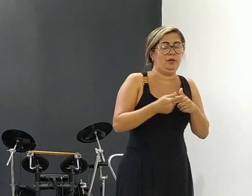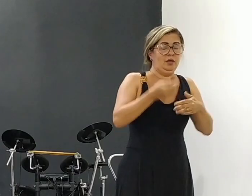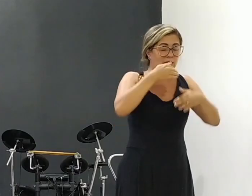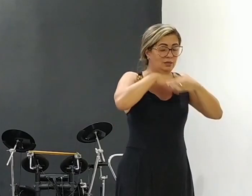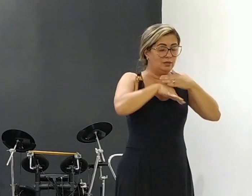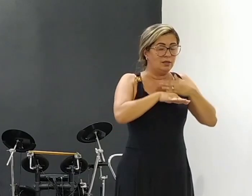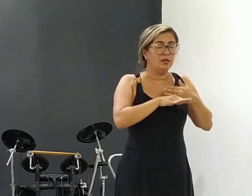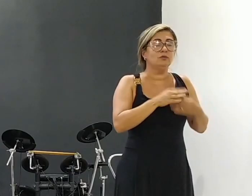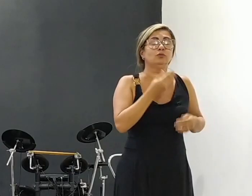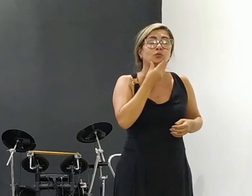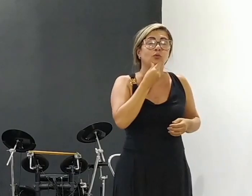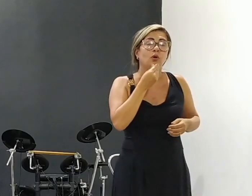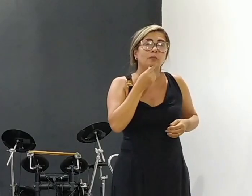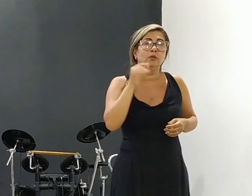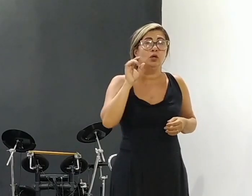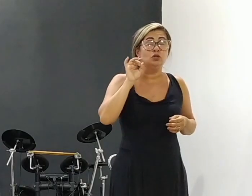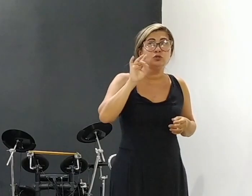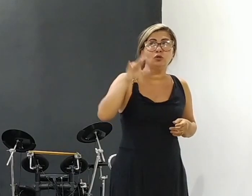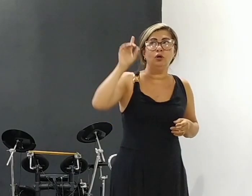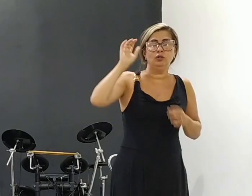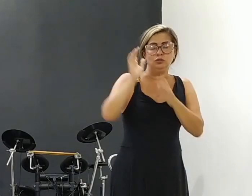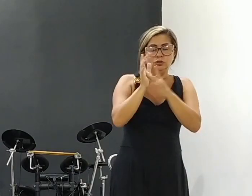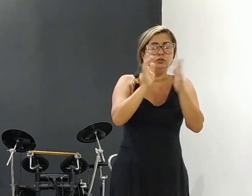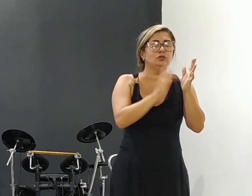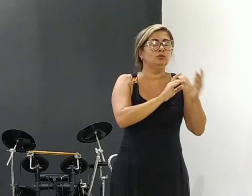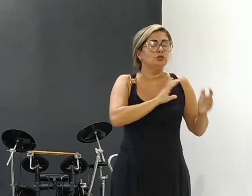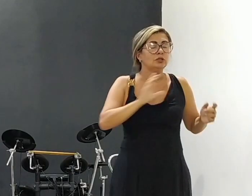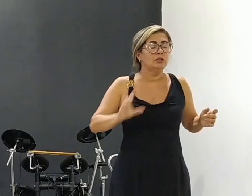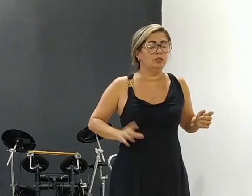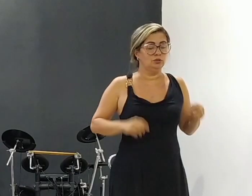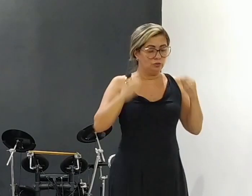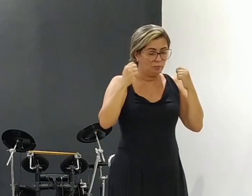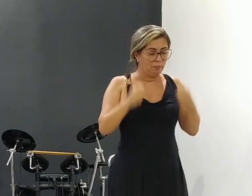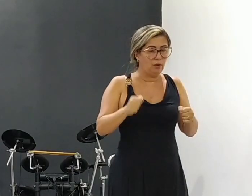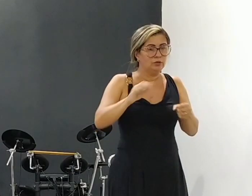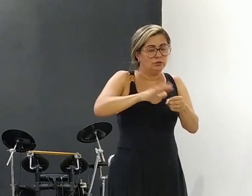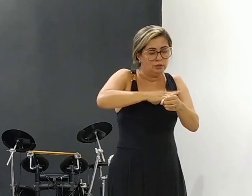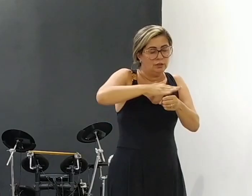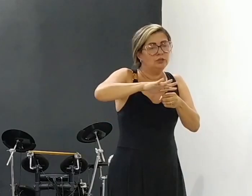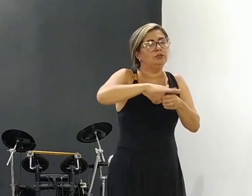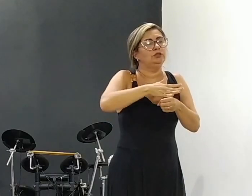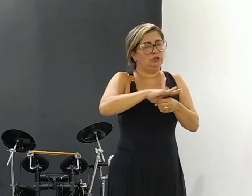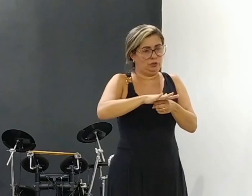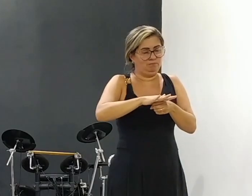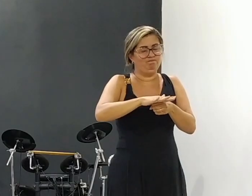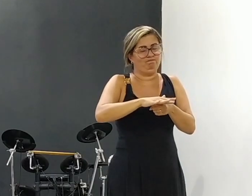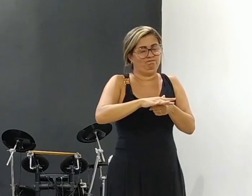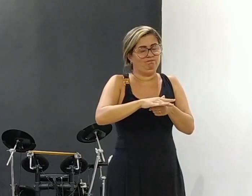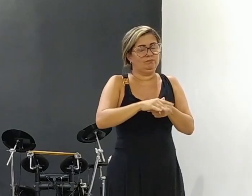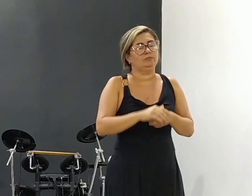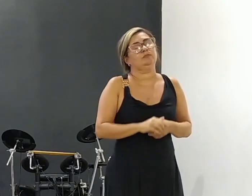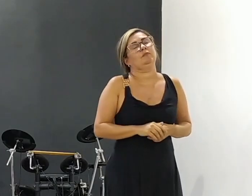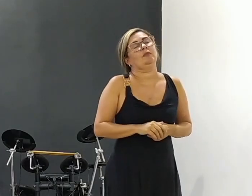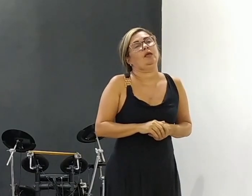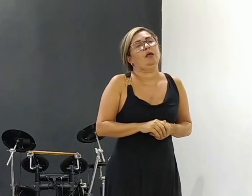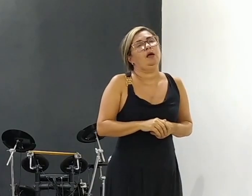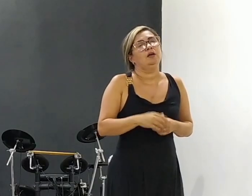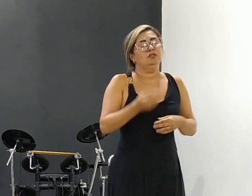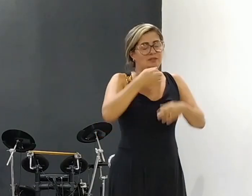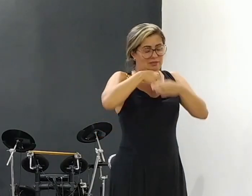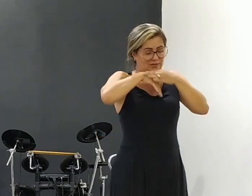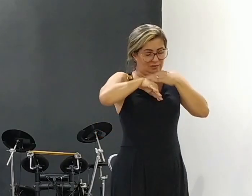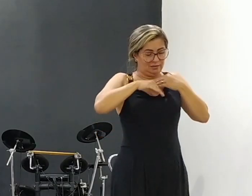que falta, só Jesus Cristo pode preencher. Tem certas coisas dentro de nós,